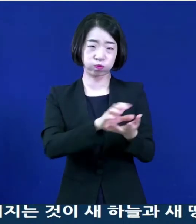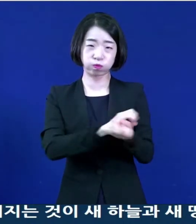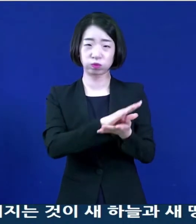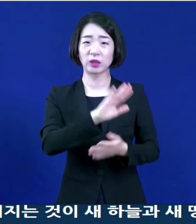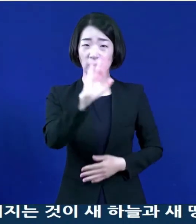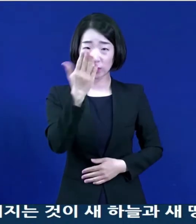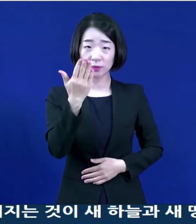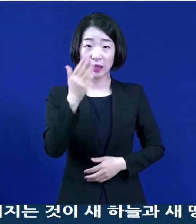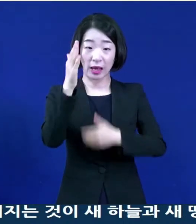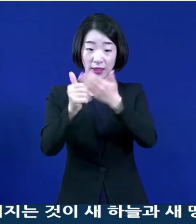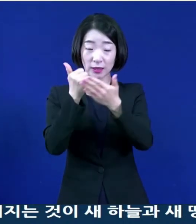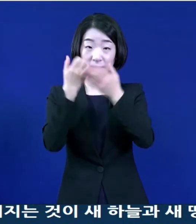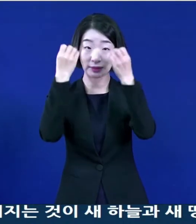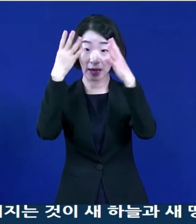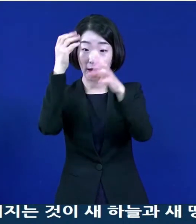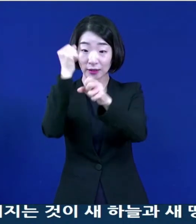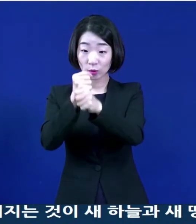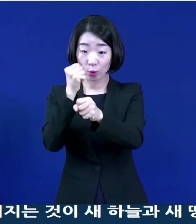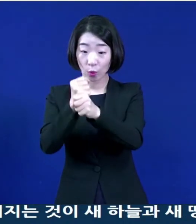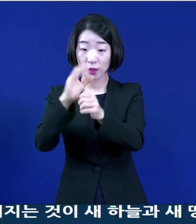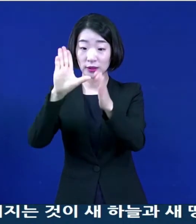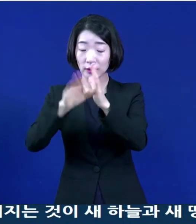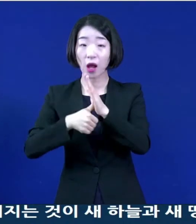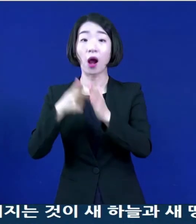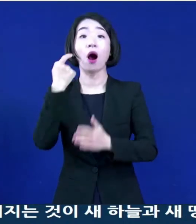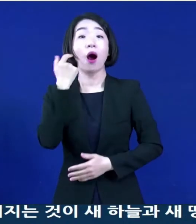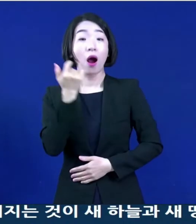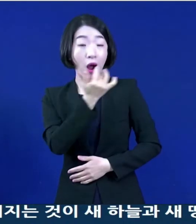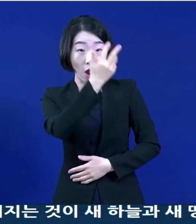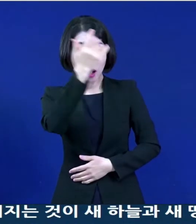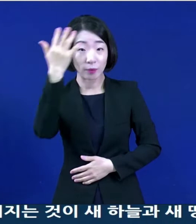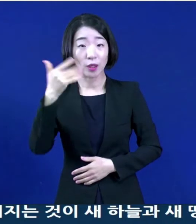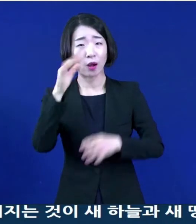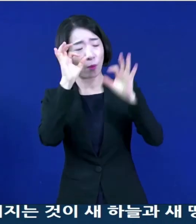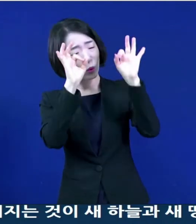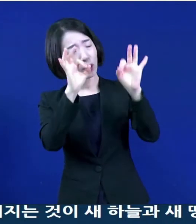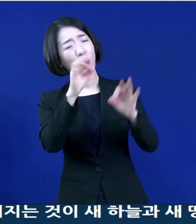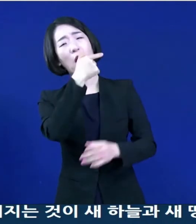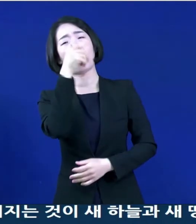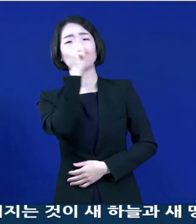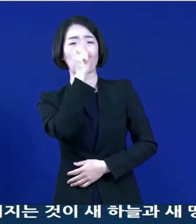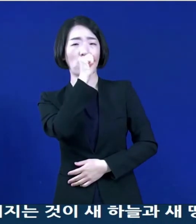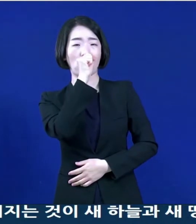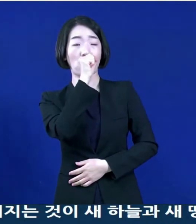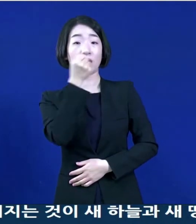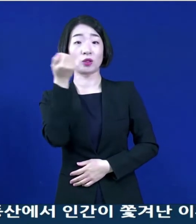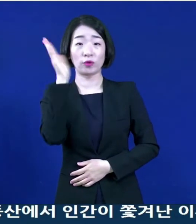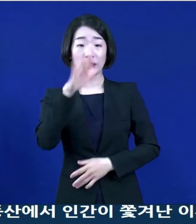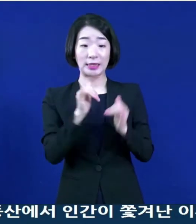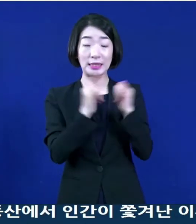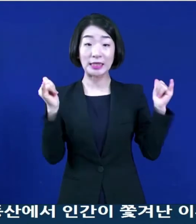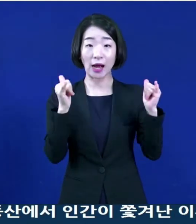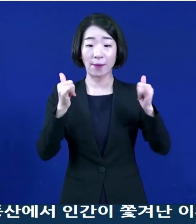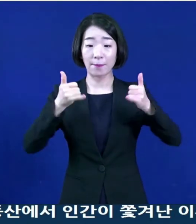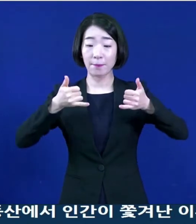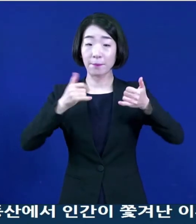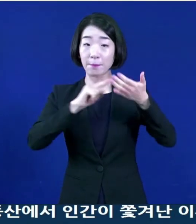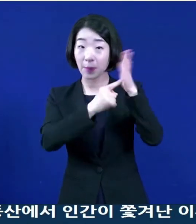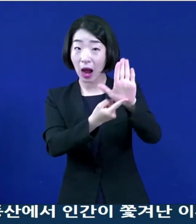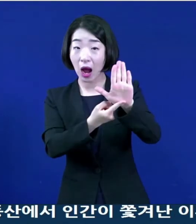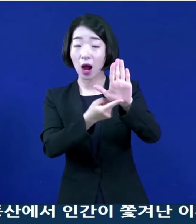하나님이 세상을 창조하실 때 그 모습은 아름다웠습니다. 보시기에 좋았더라 되어 있고요, 인간을 만든 다음 보시기에